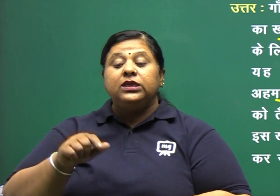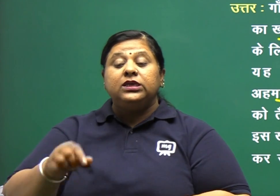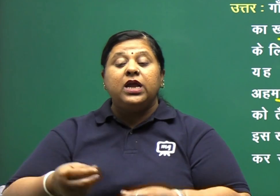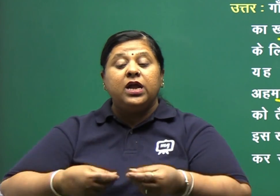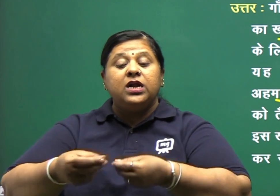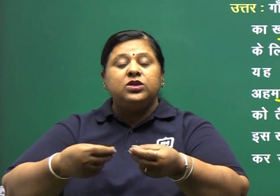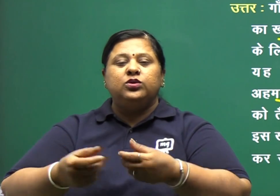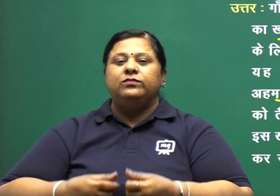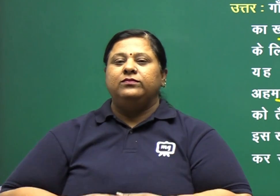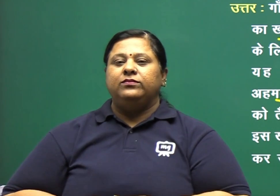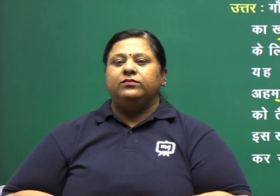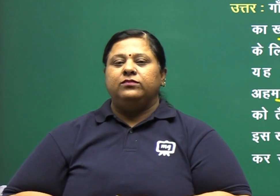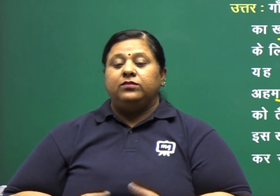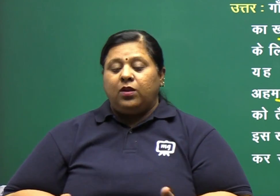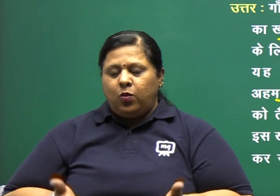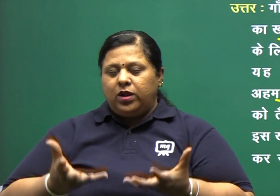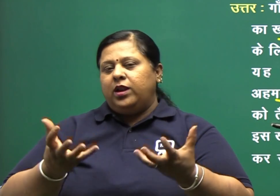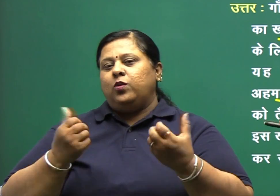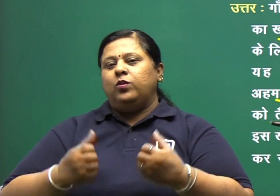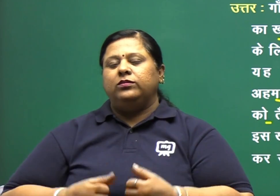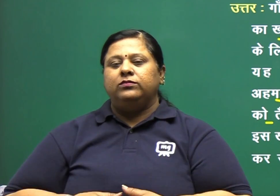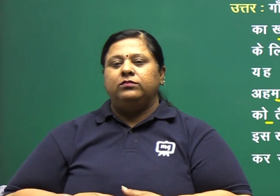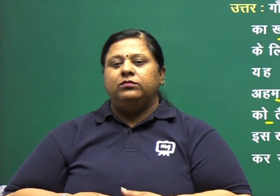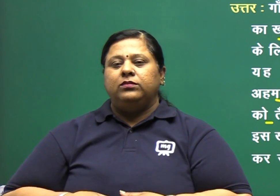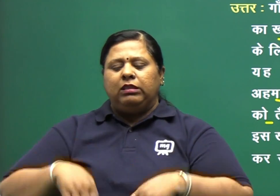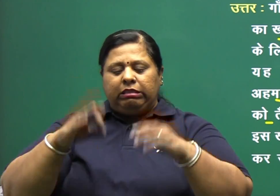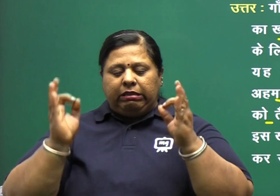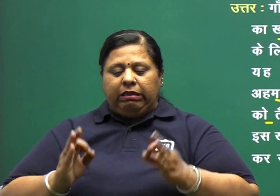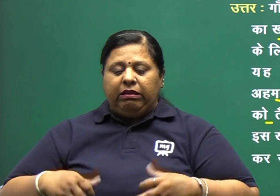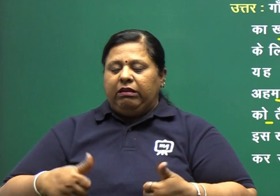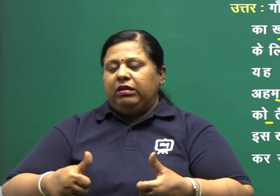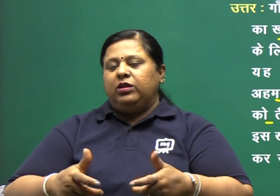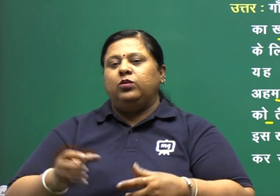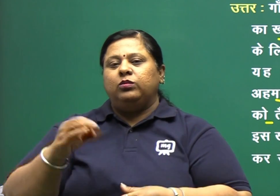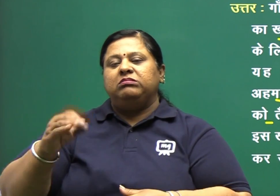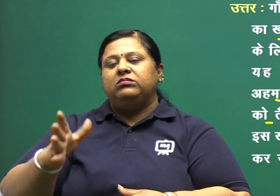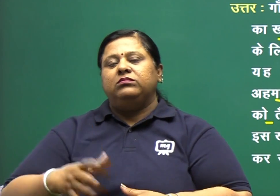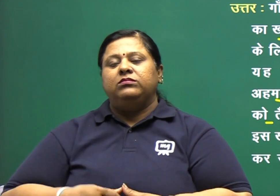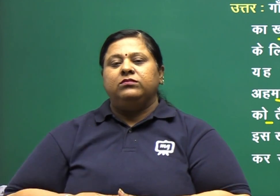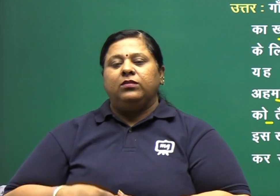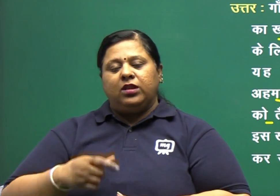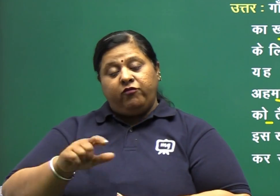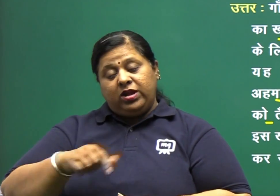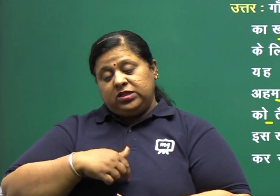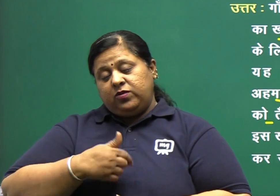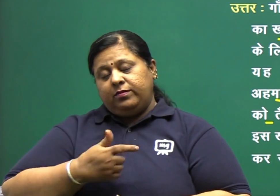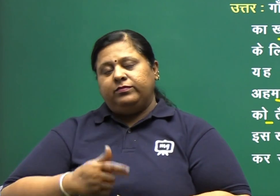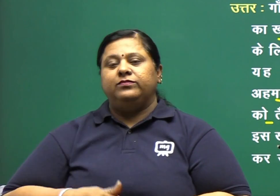यह खर्च उठाने को तैयार नहीं है तो वे